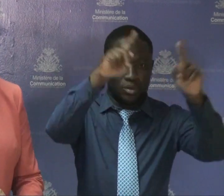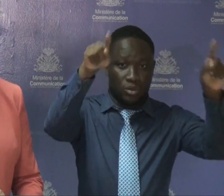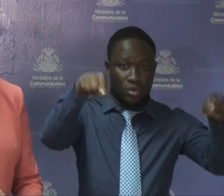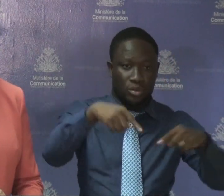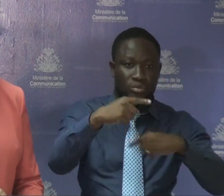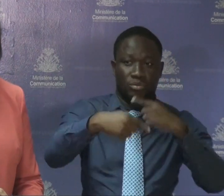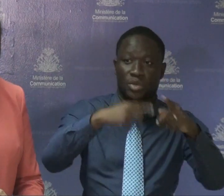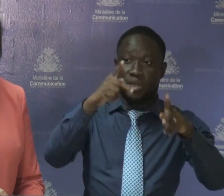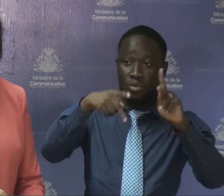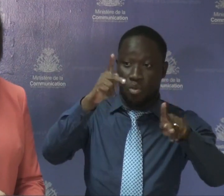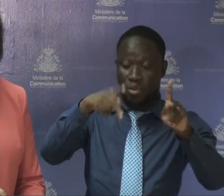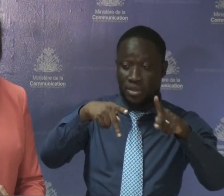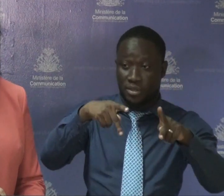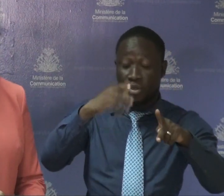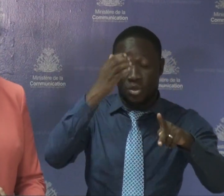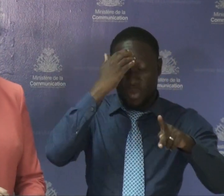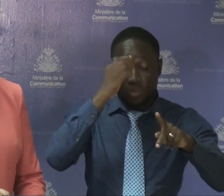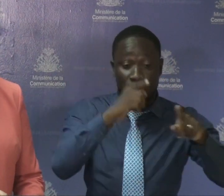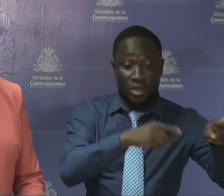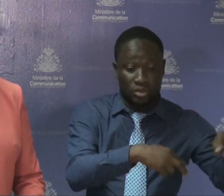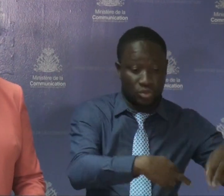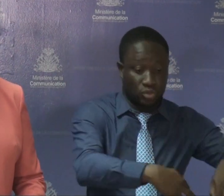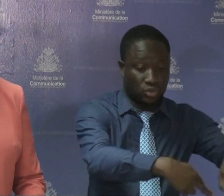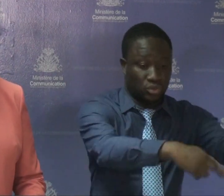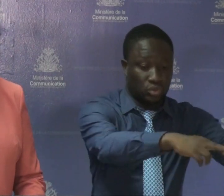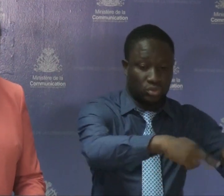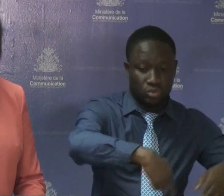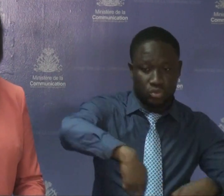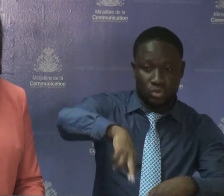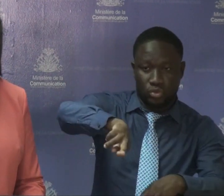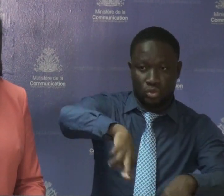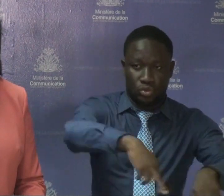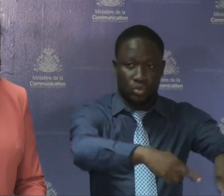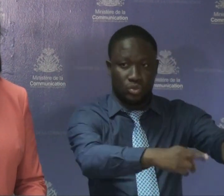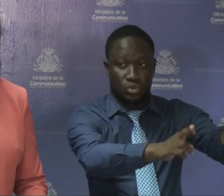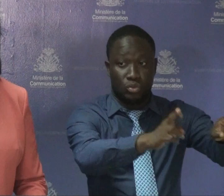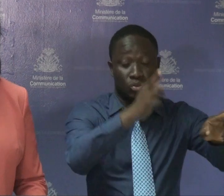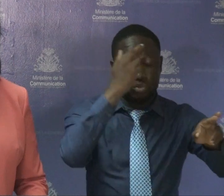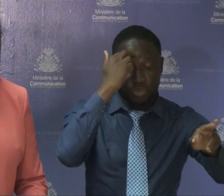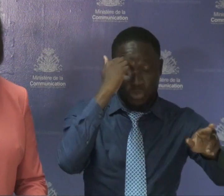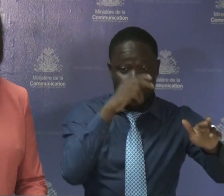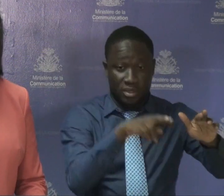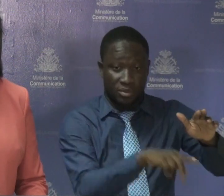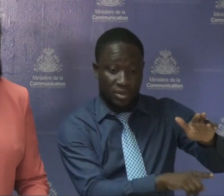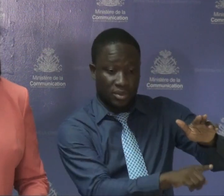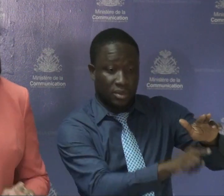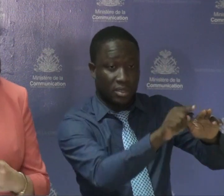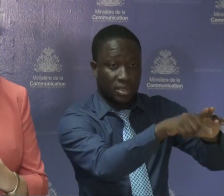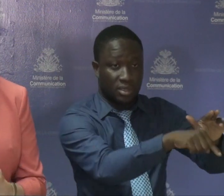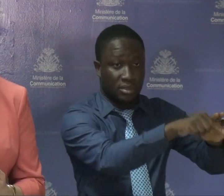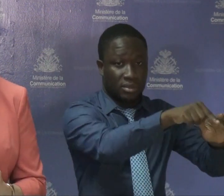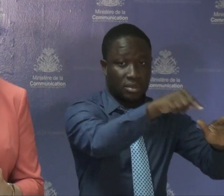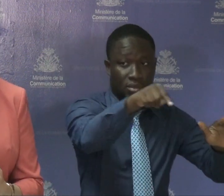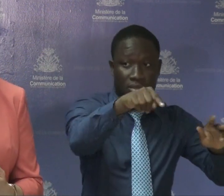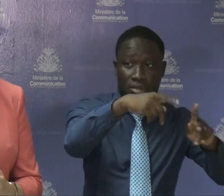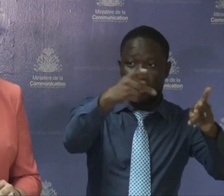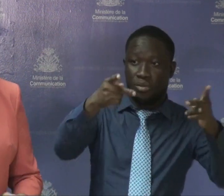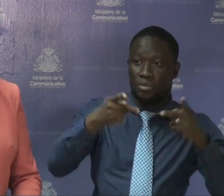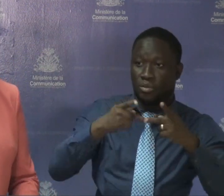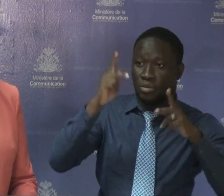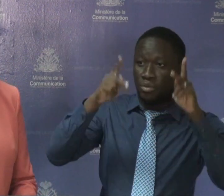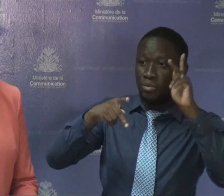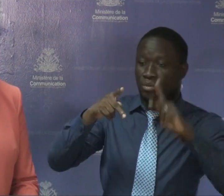vous prenez pour Prince, que vous connaissez que voilà les rues qui sont là, voilà les attractions qui existent au niveau de la ville de